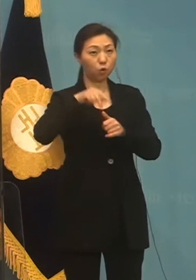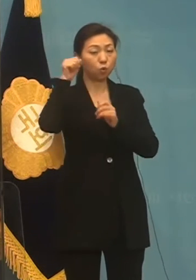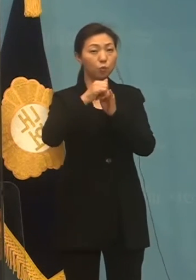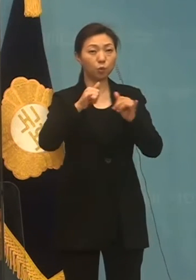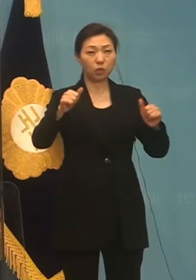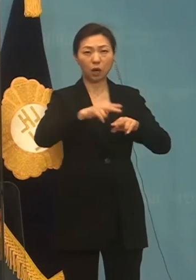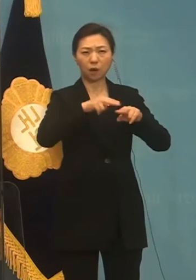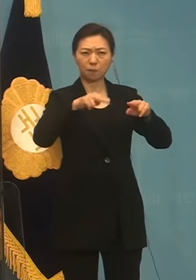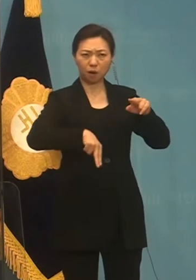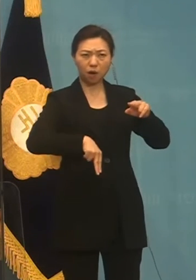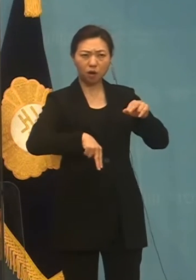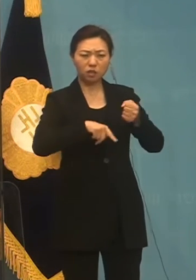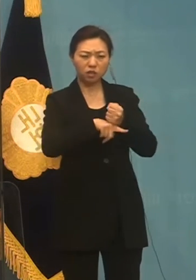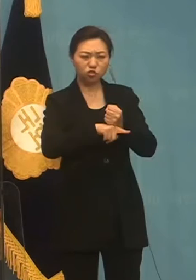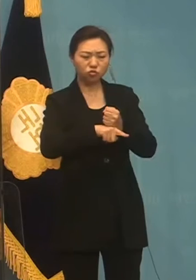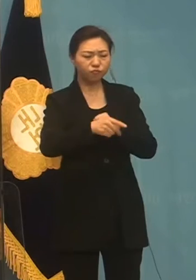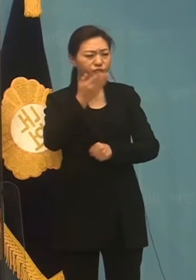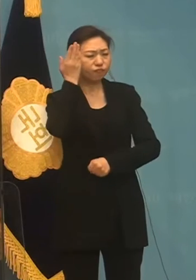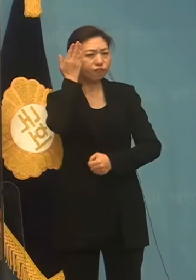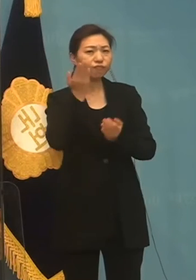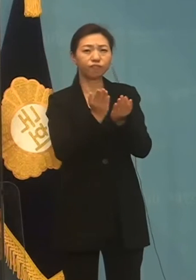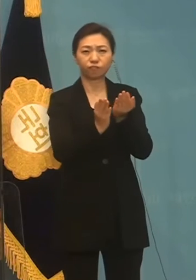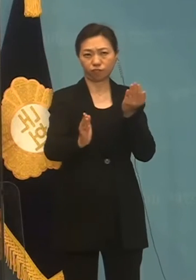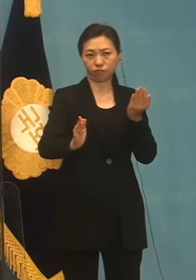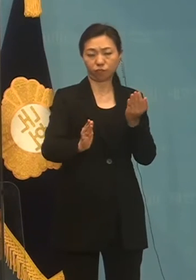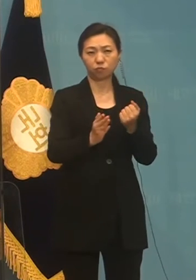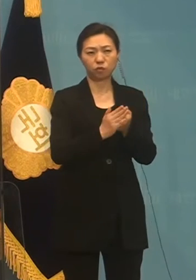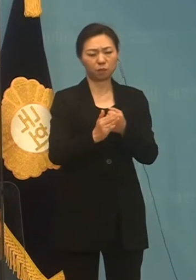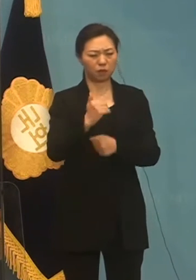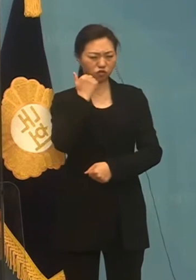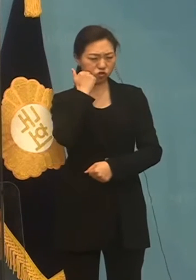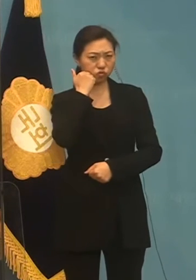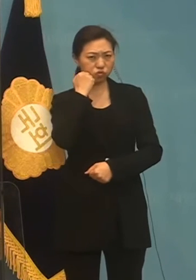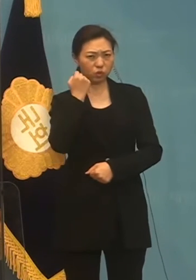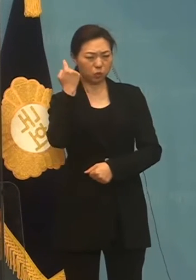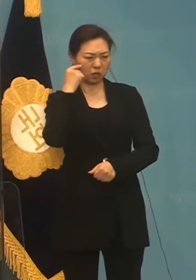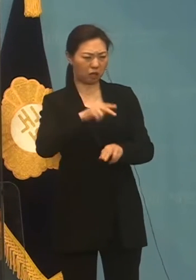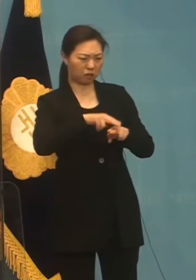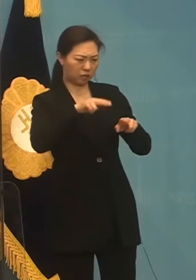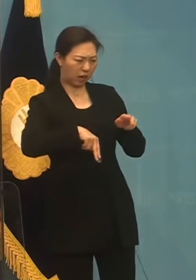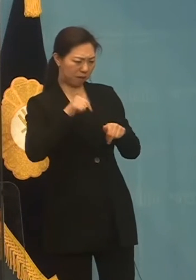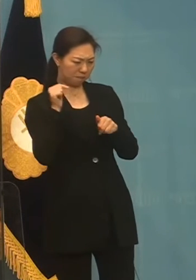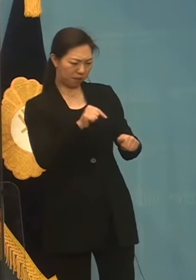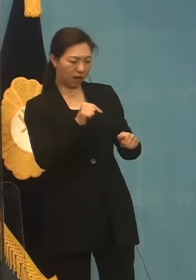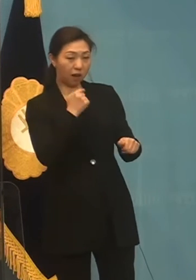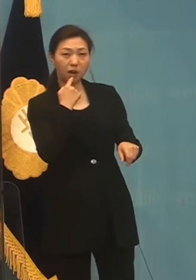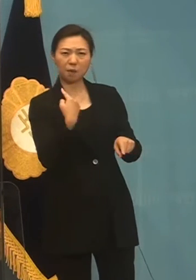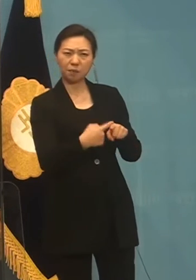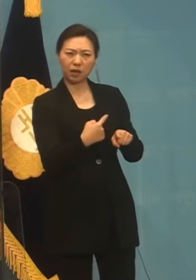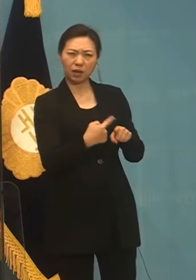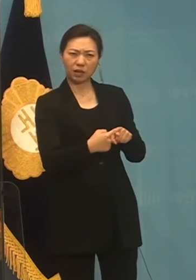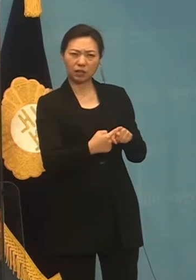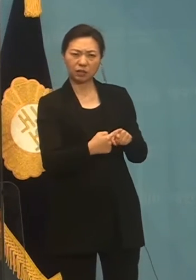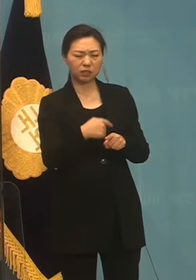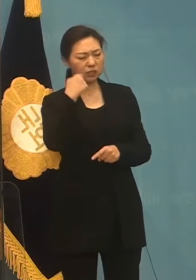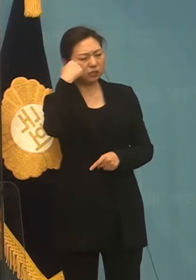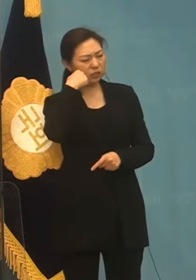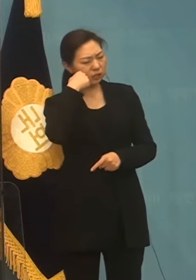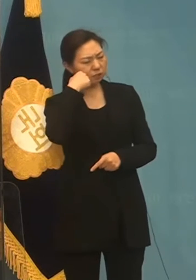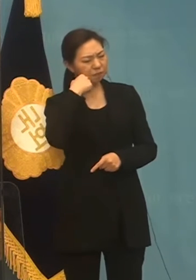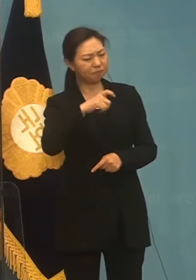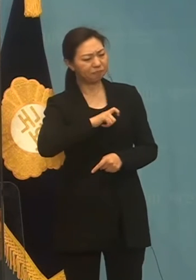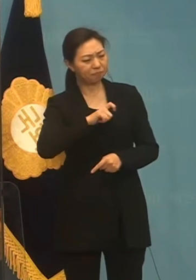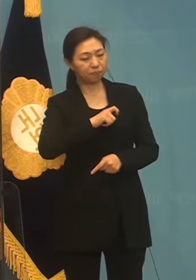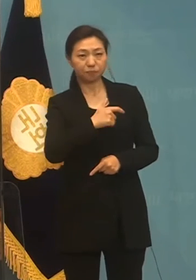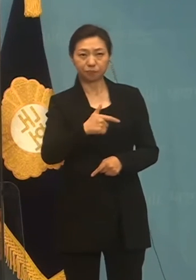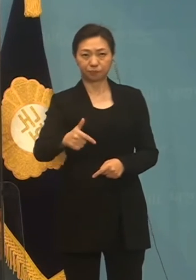정말 상식적이지 않아 누군가 사태를 종용한 것이 아닌지 의혹을 떨칠 수